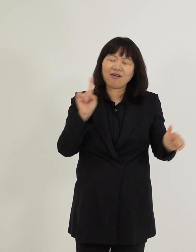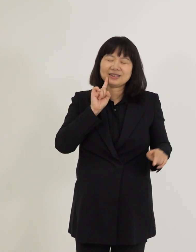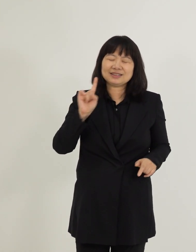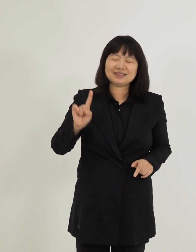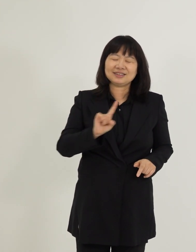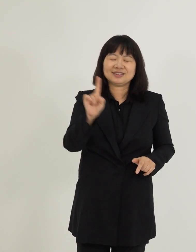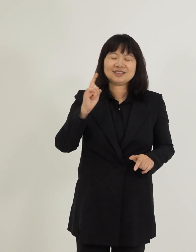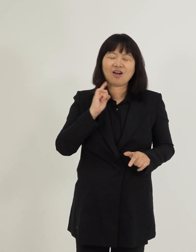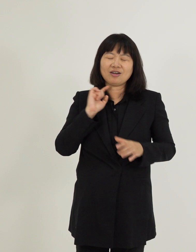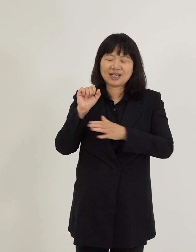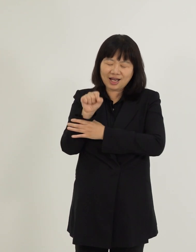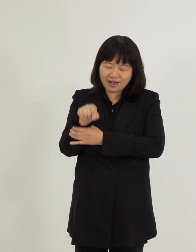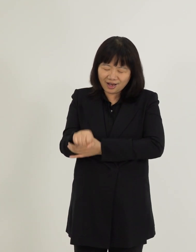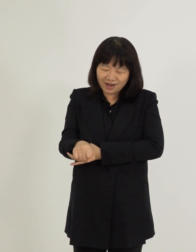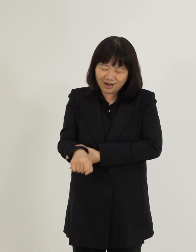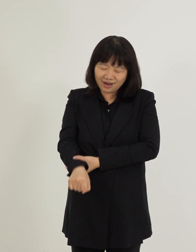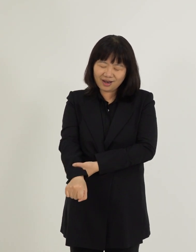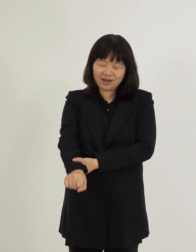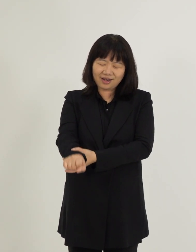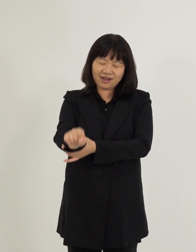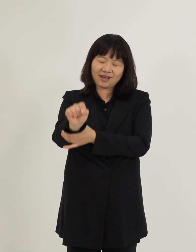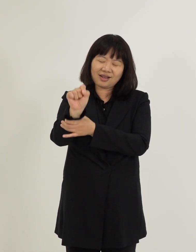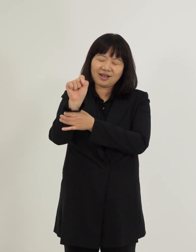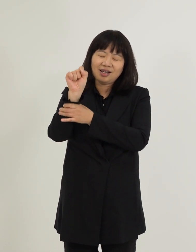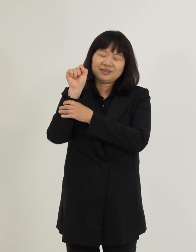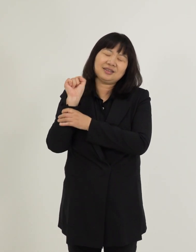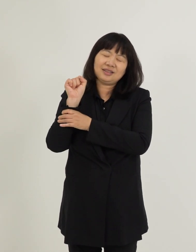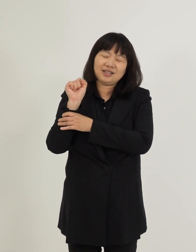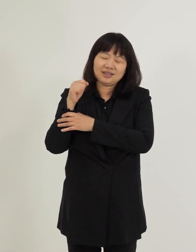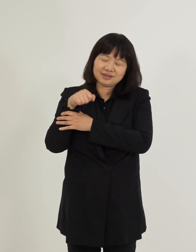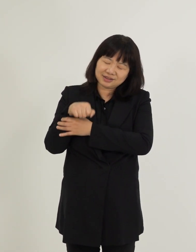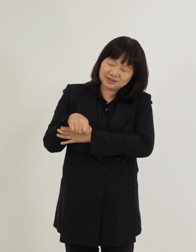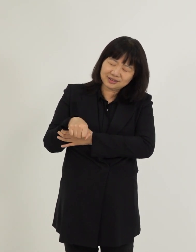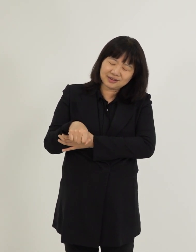문들아 머리를 들어라.